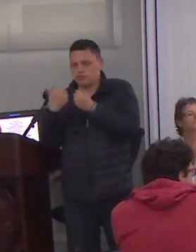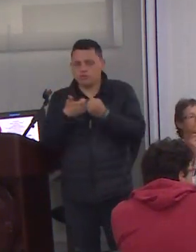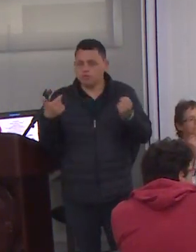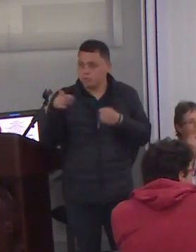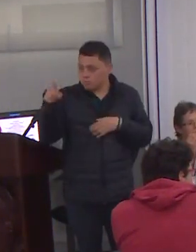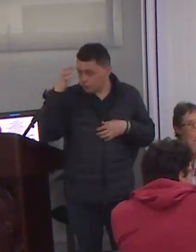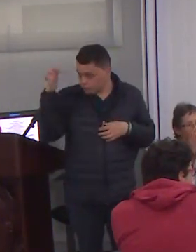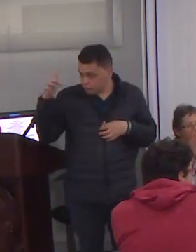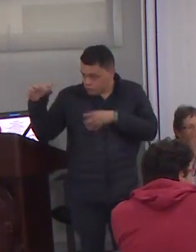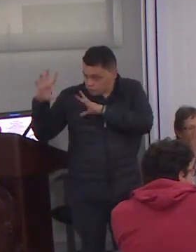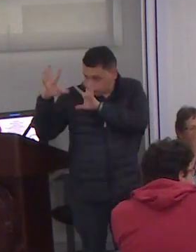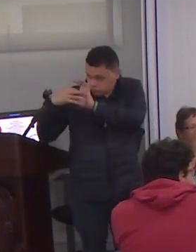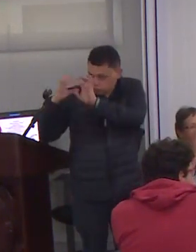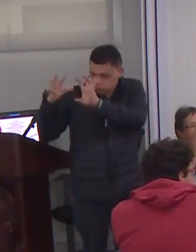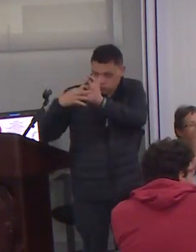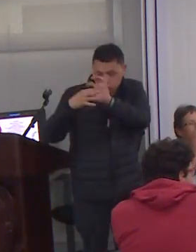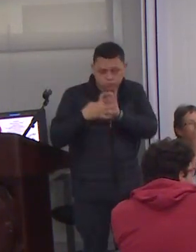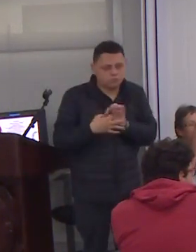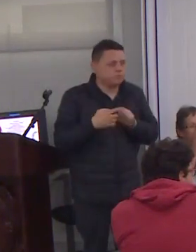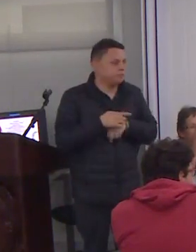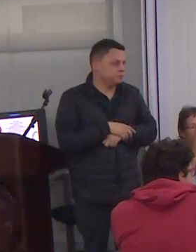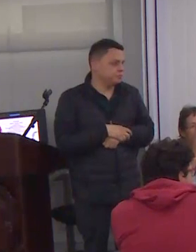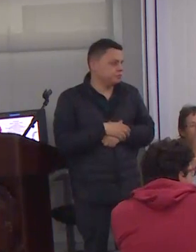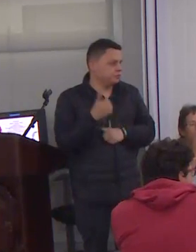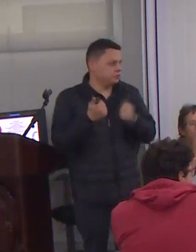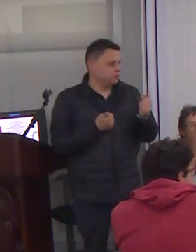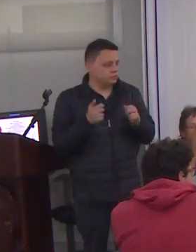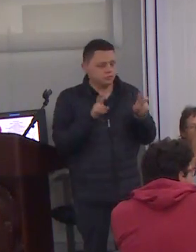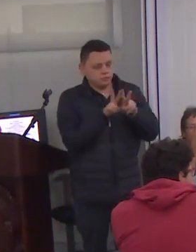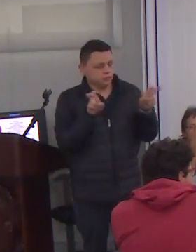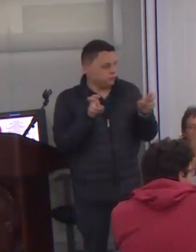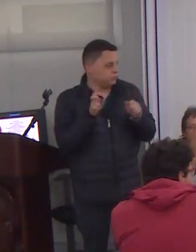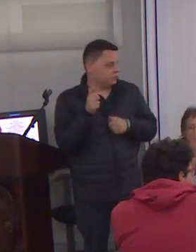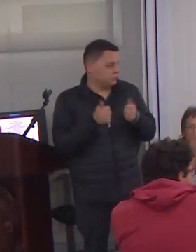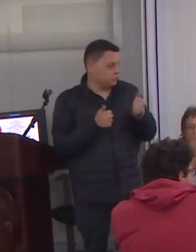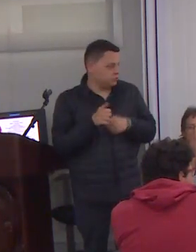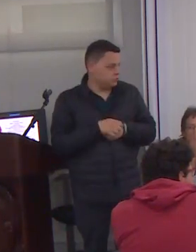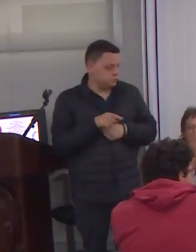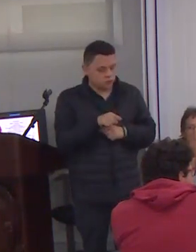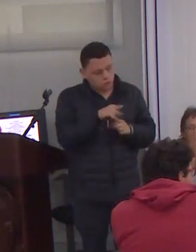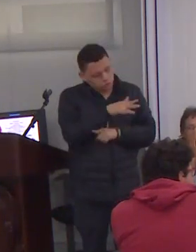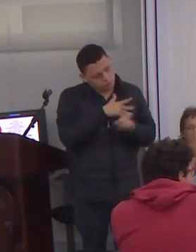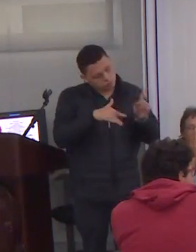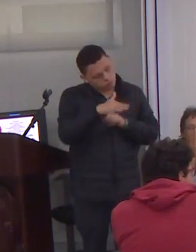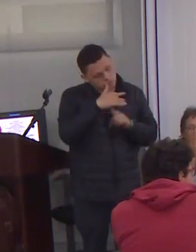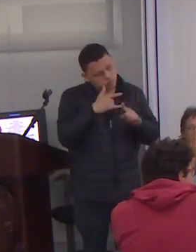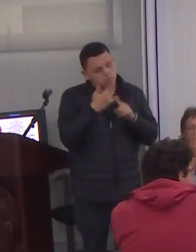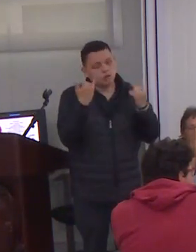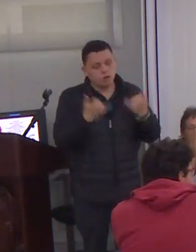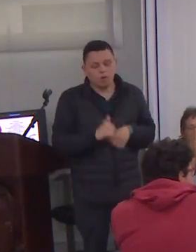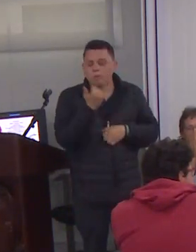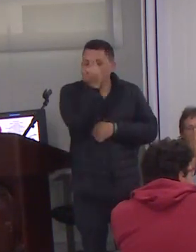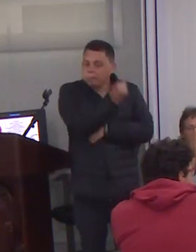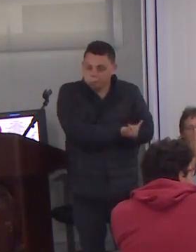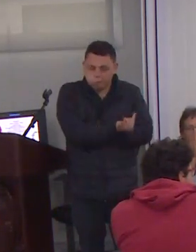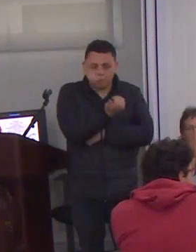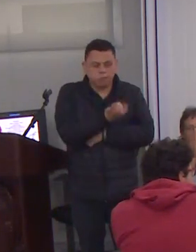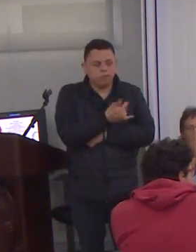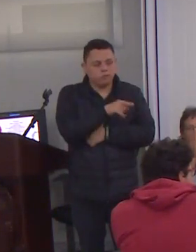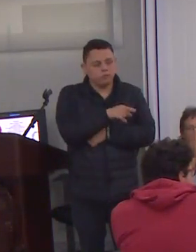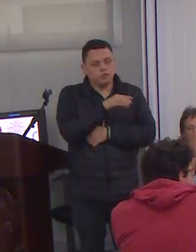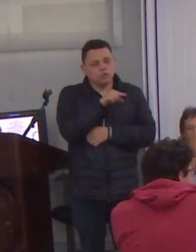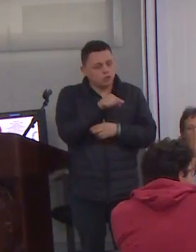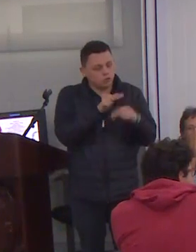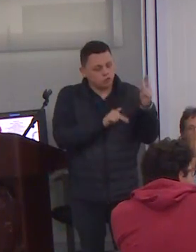profesiones hay que entender un tema aquí una cosa es el entorno que ya existe es lo que se llama la obra